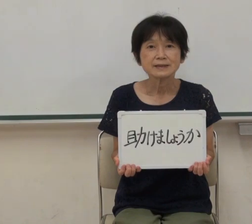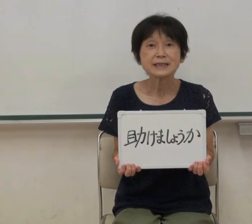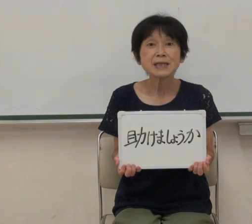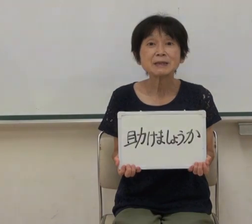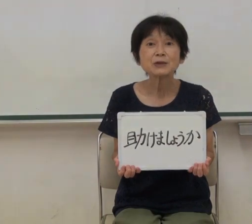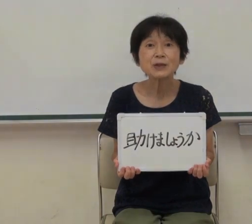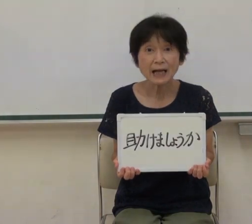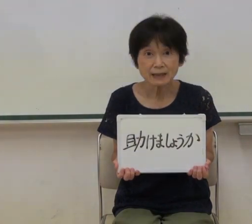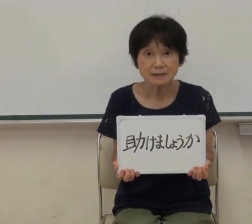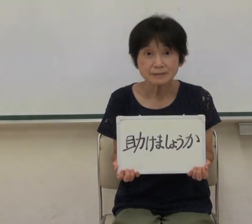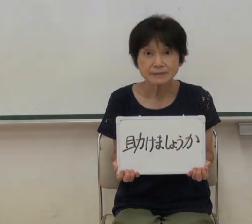助けましょうか？